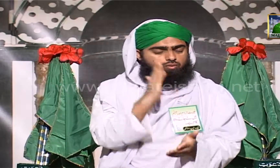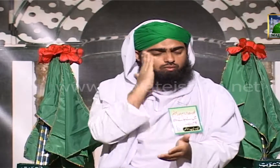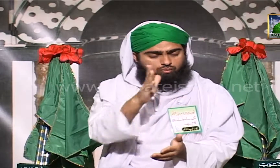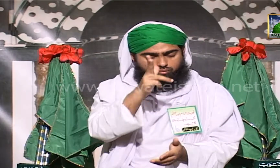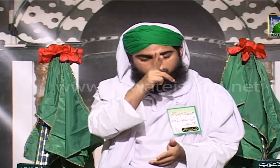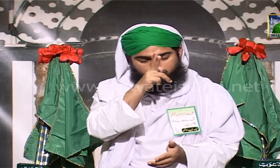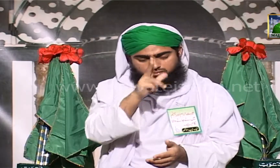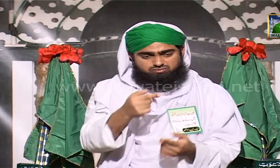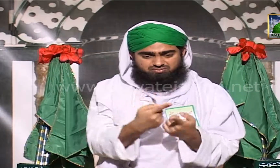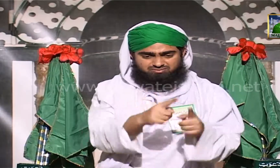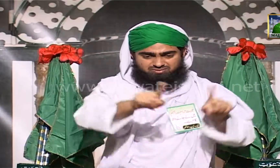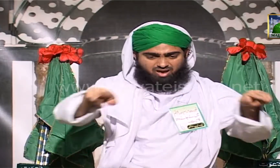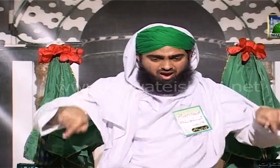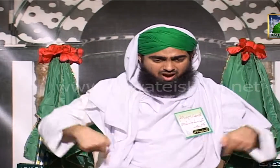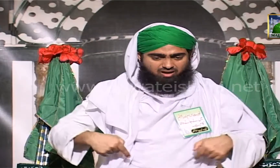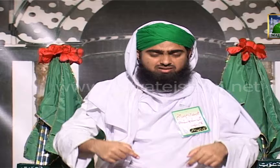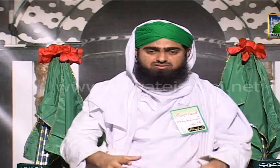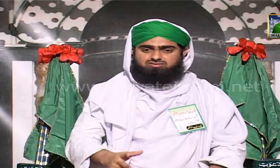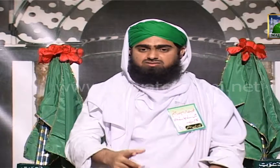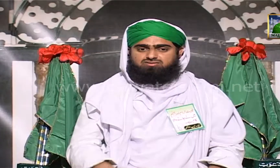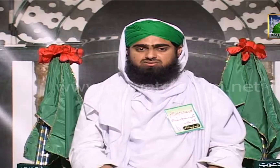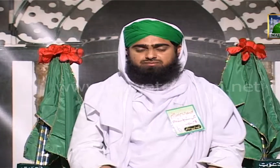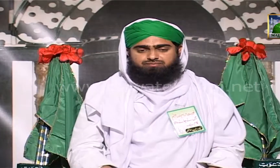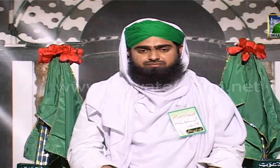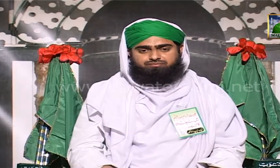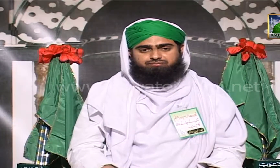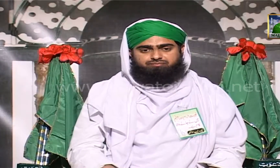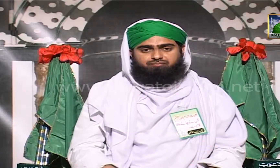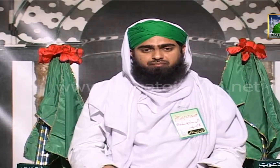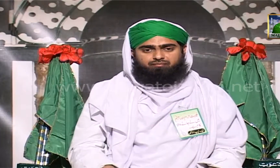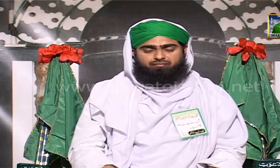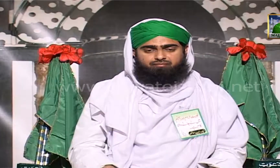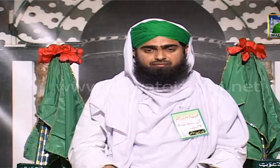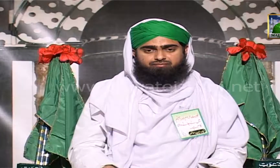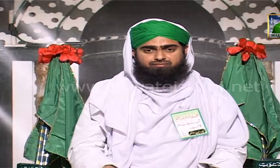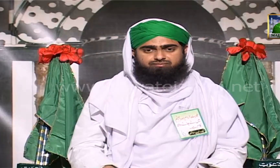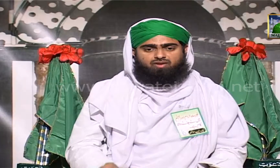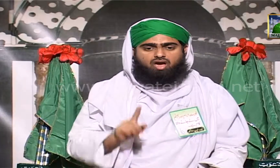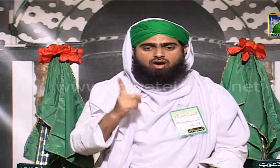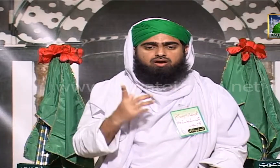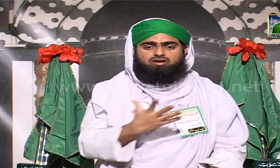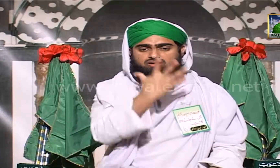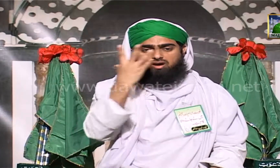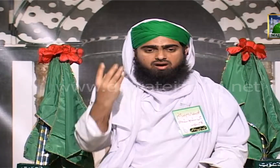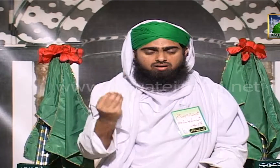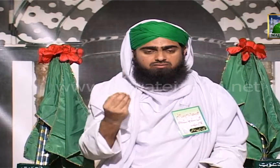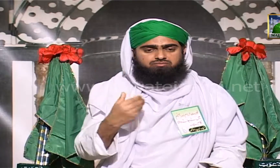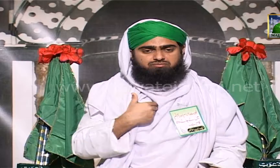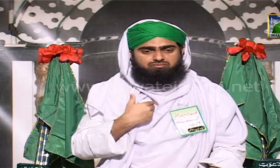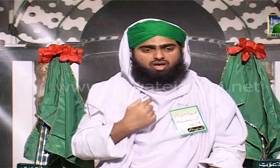چنانچہ میرے اس طویل قیام کی وجہ سے ہی اس کو برج اجمی کہا جاتا ہے۔ ایک بار اسی دوران میں نے اپنے رب سے عہد کیا،